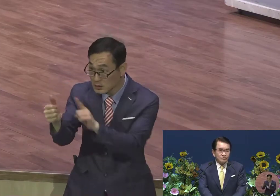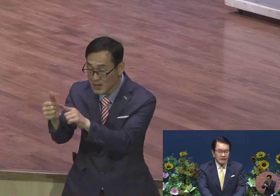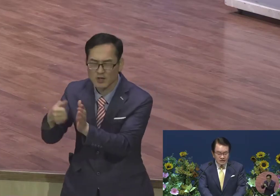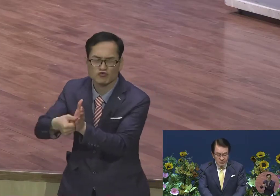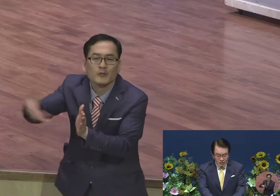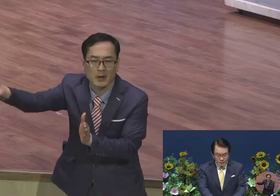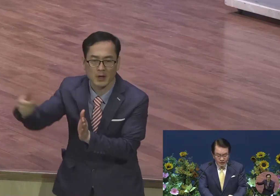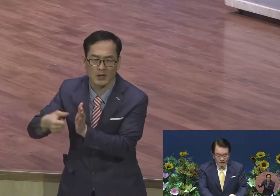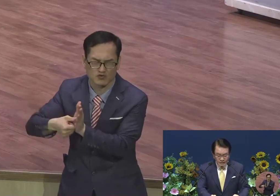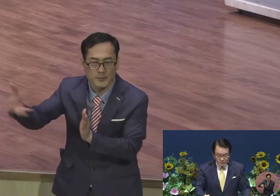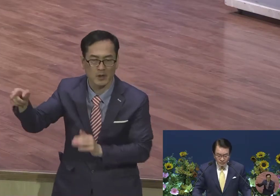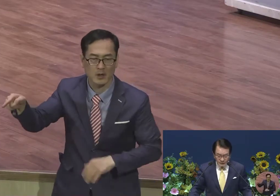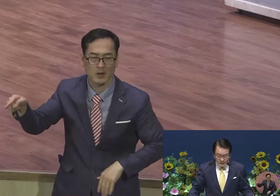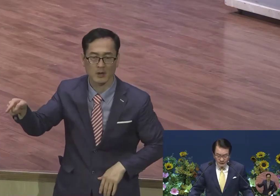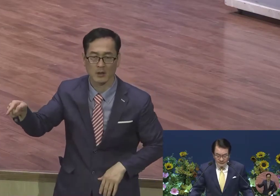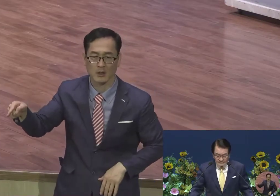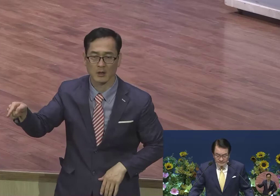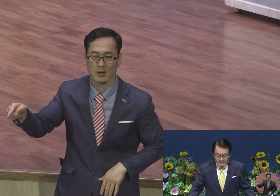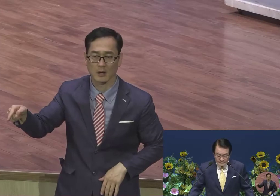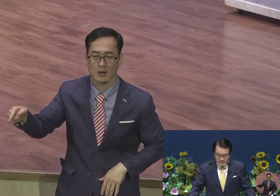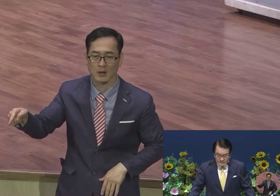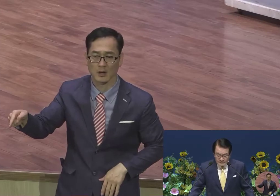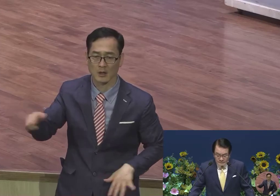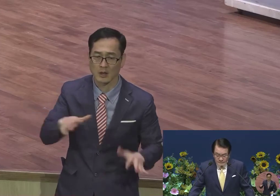무단지옥불에 떨어지구나